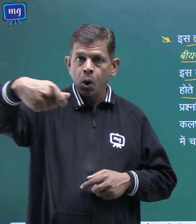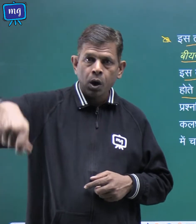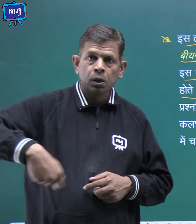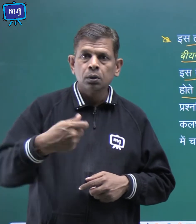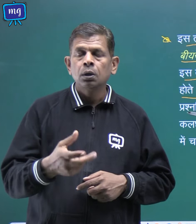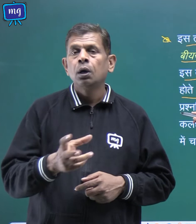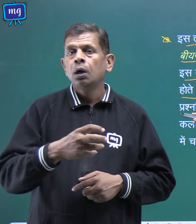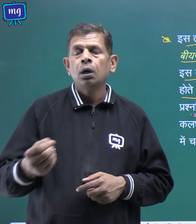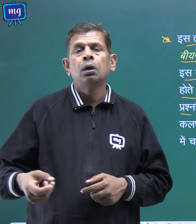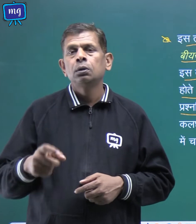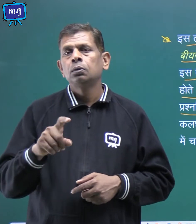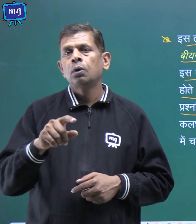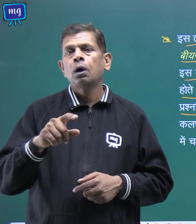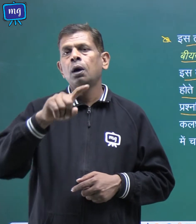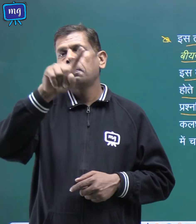चिन्ह जैसा